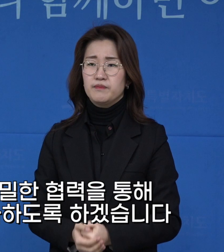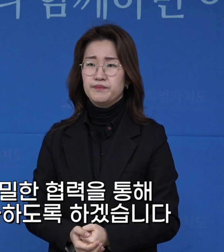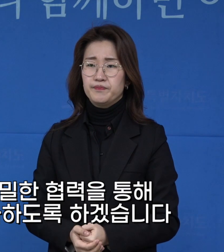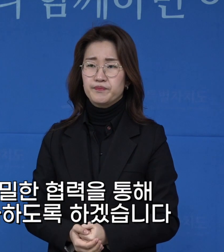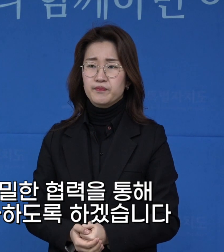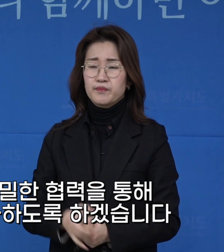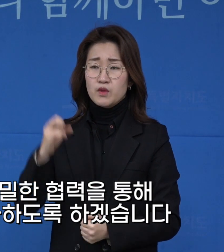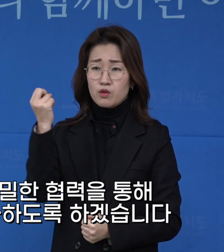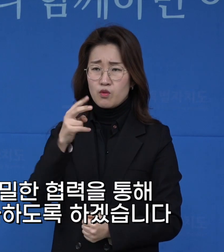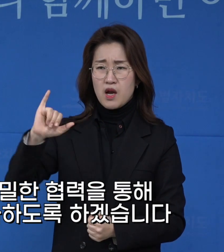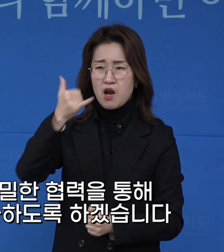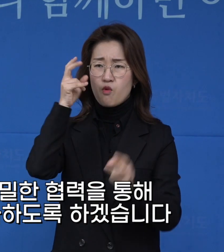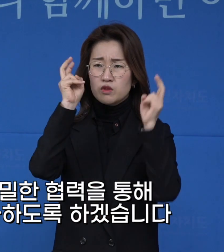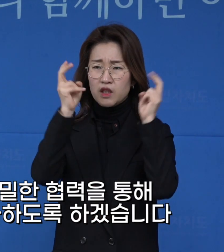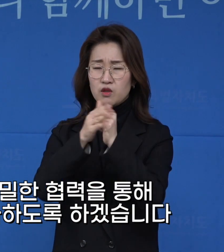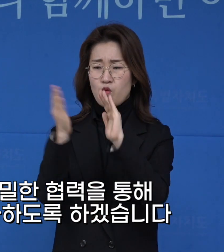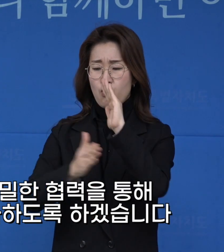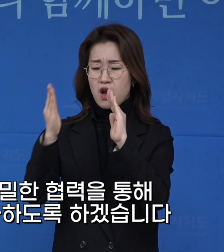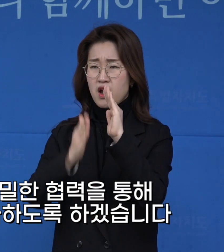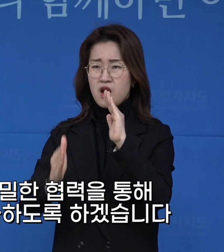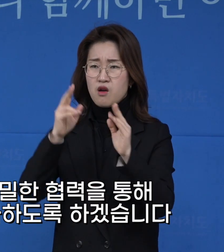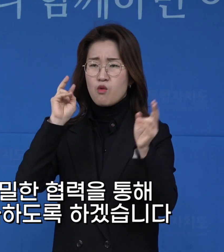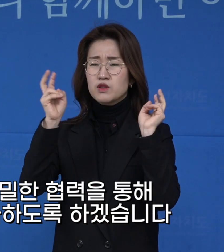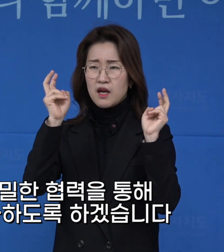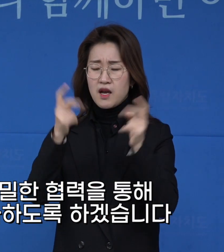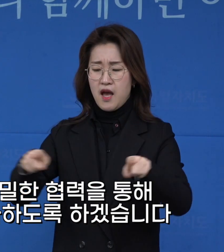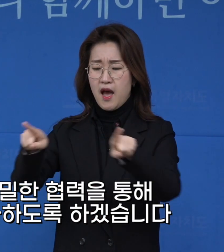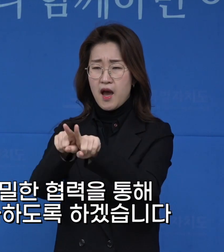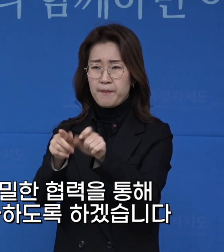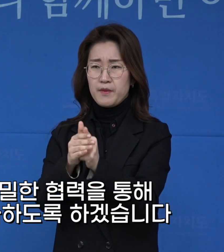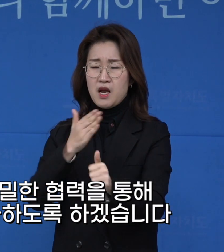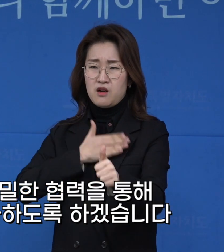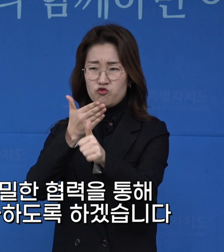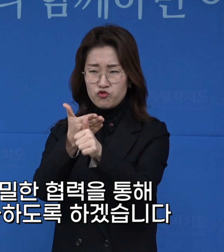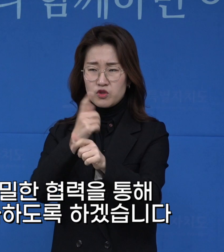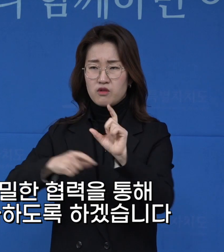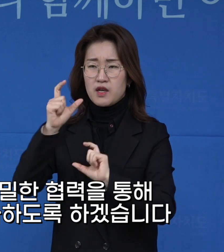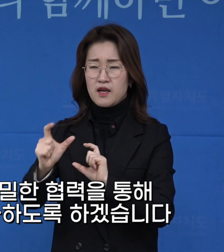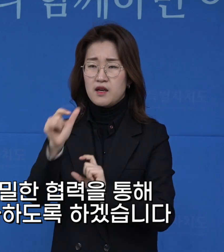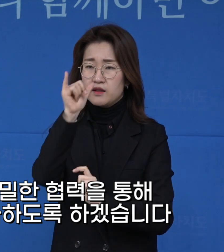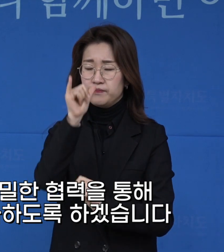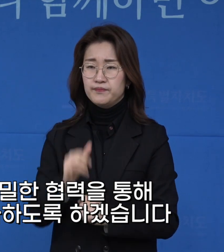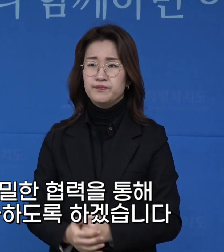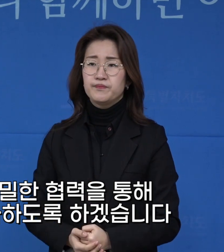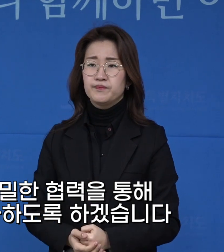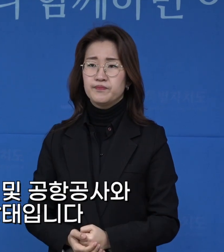헹 04 그리고 공항 공사와 틈이란 협력을 통해 안내와 관리를 더욱 강화하도록 하겠습니다